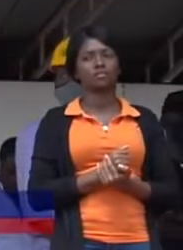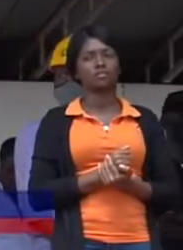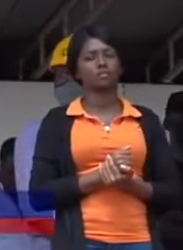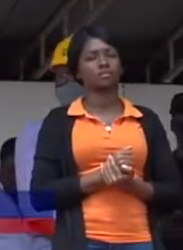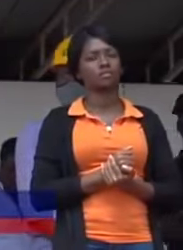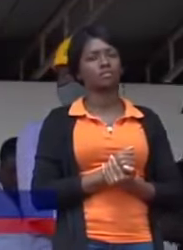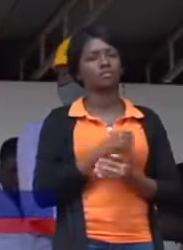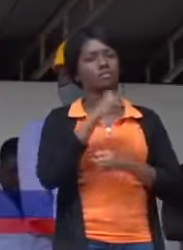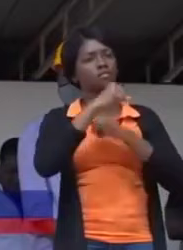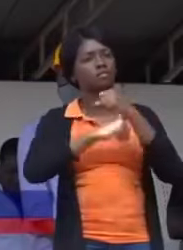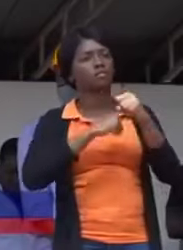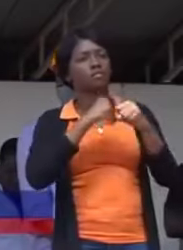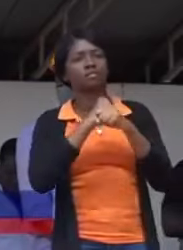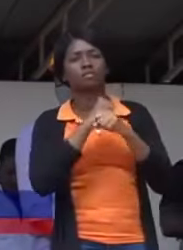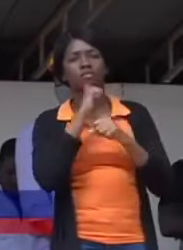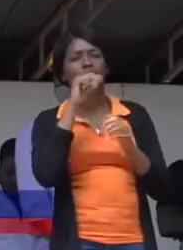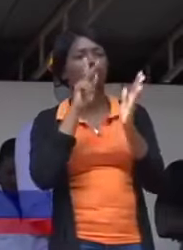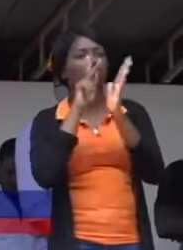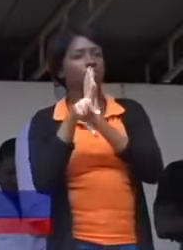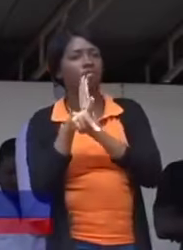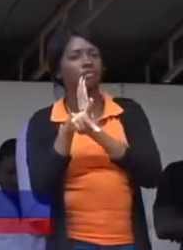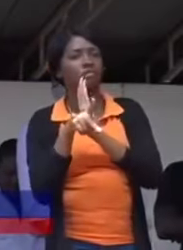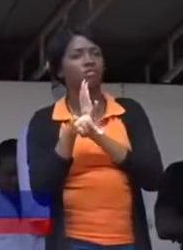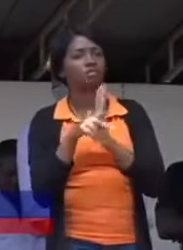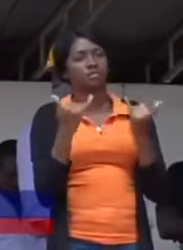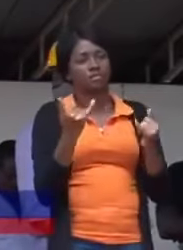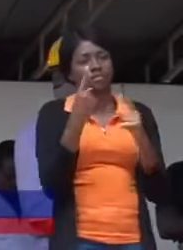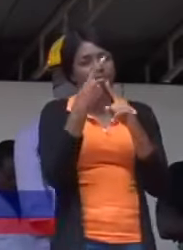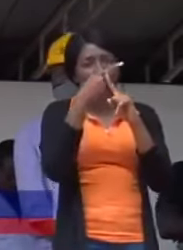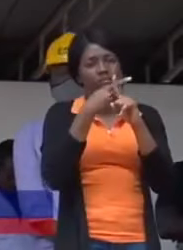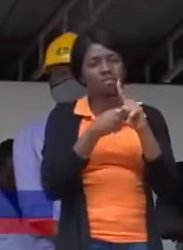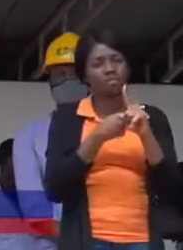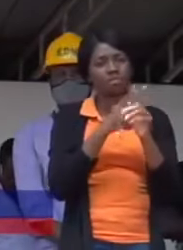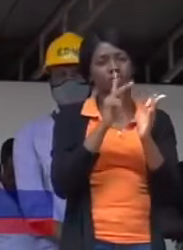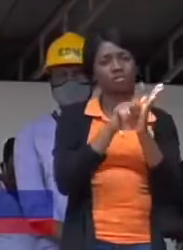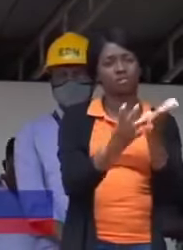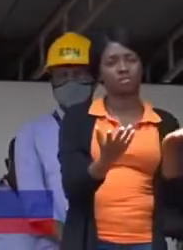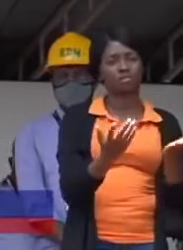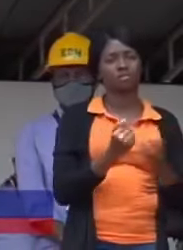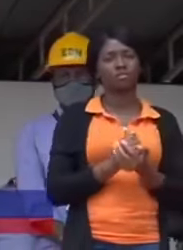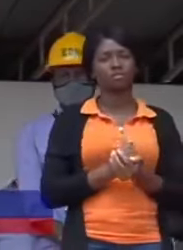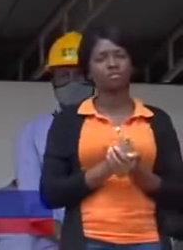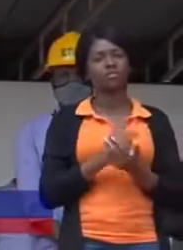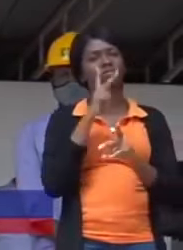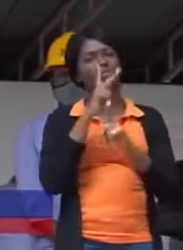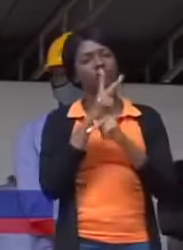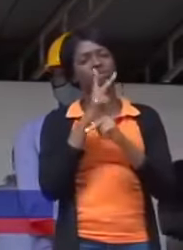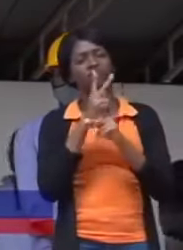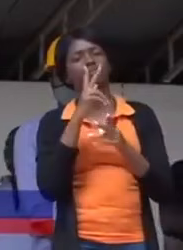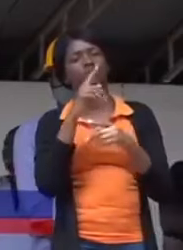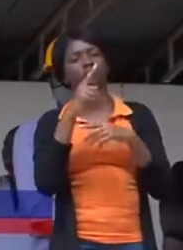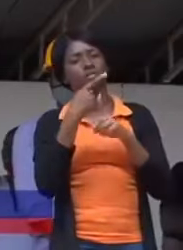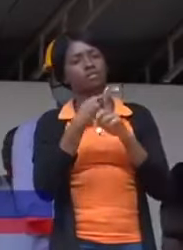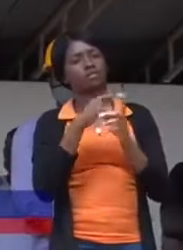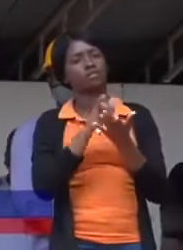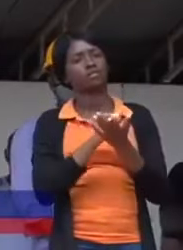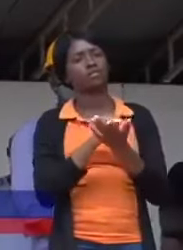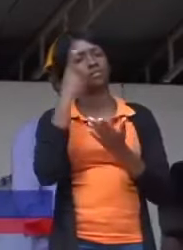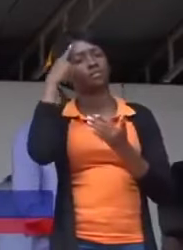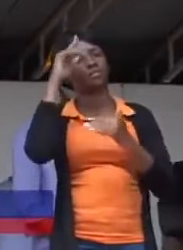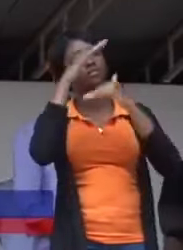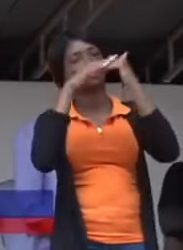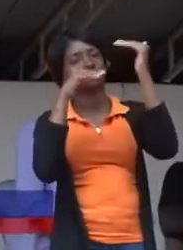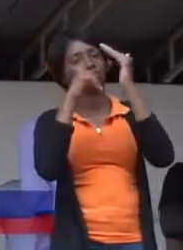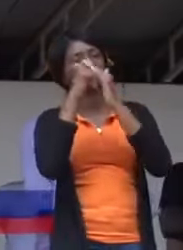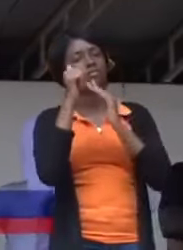bon, ah, ne va tuer nous, monsieur. C'est des 6 mois que ça tue nous. Oui, c'est ma tête. 6 mois, yo. Pour